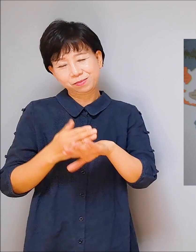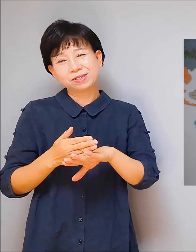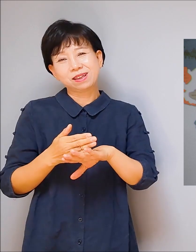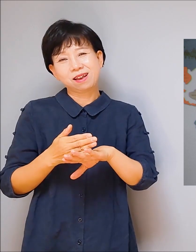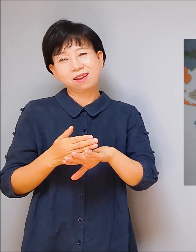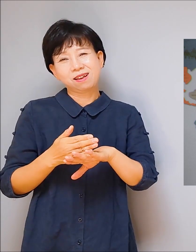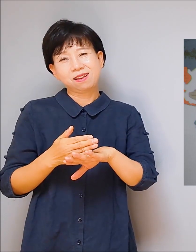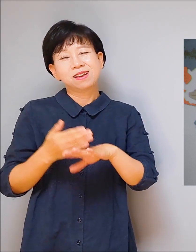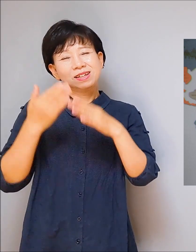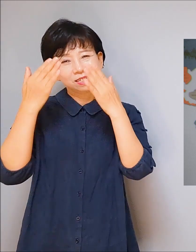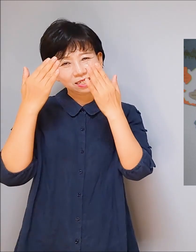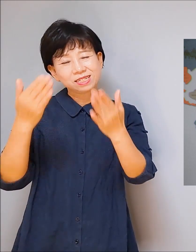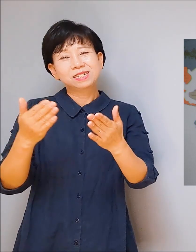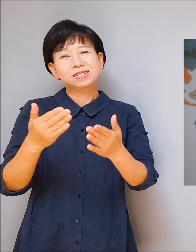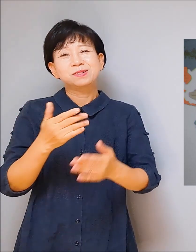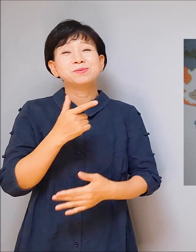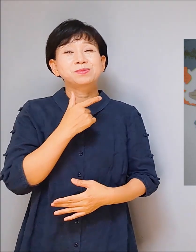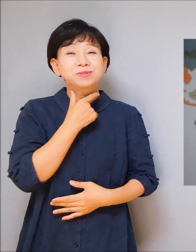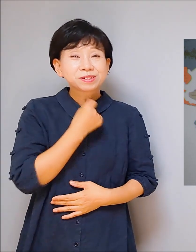수 있기를 바랍니다.